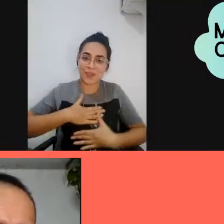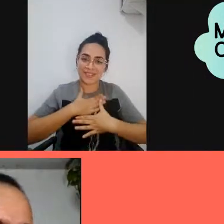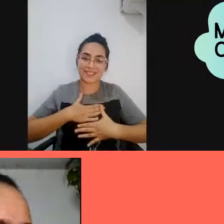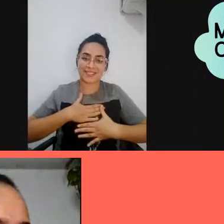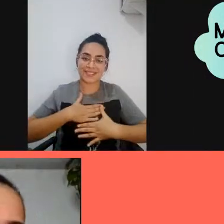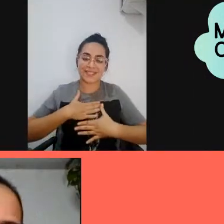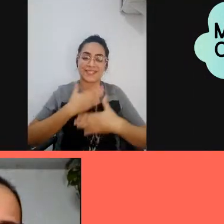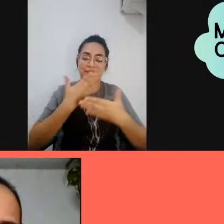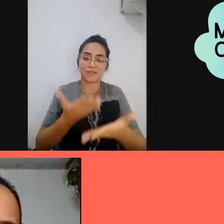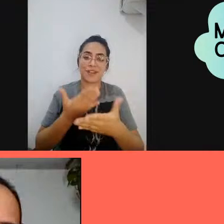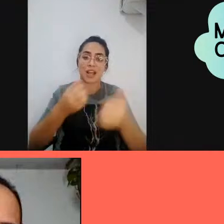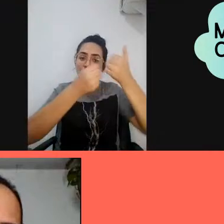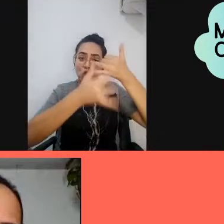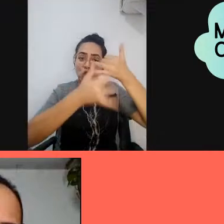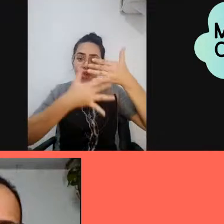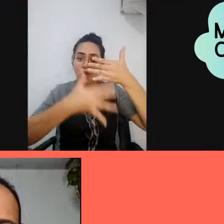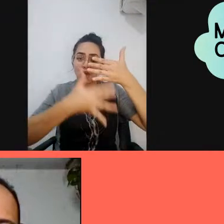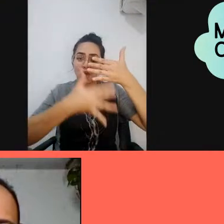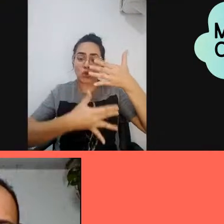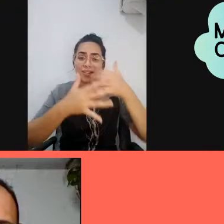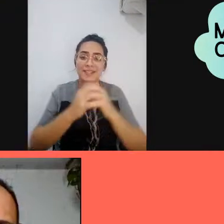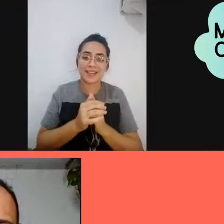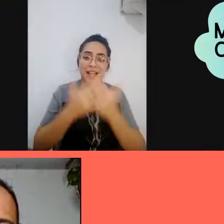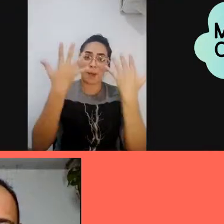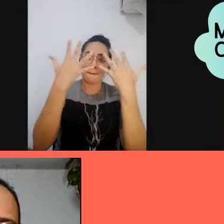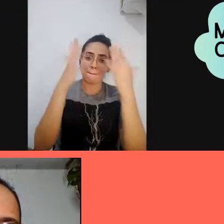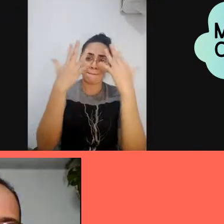chat. Foram todos bem pagos.